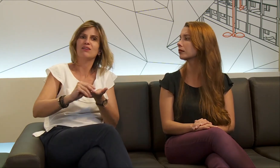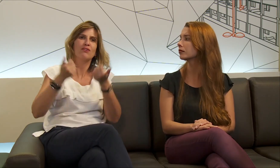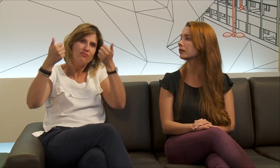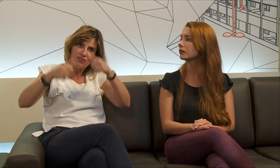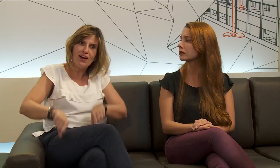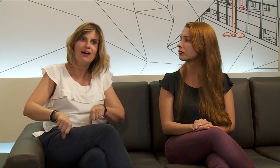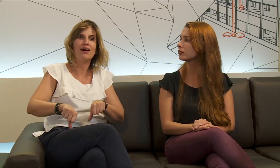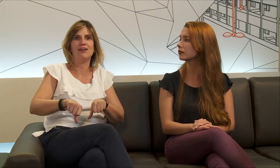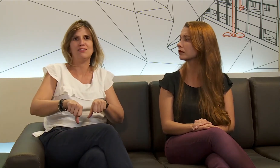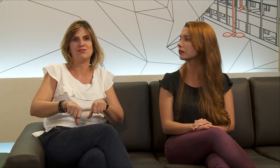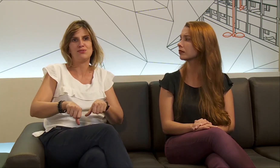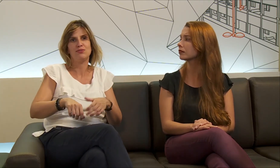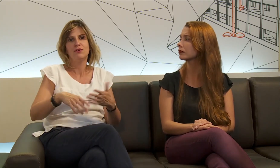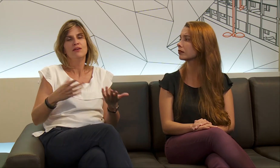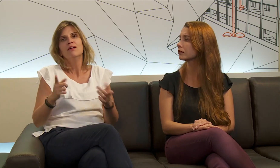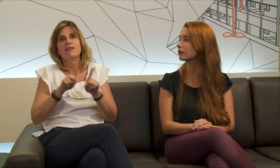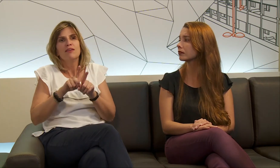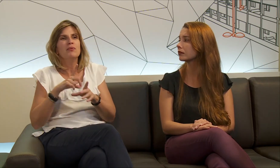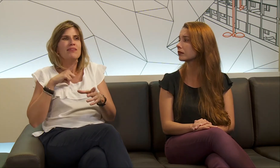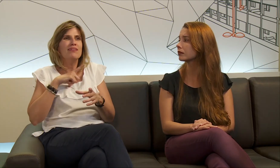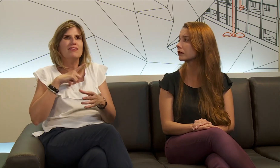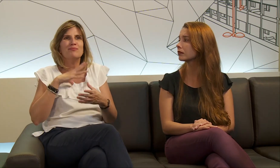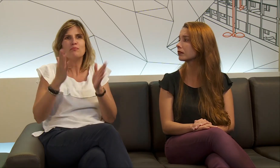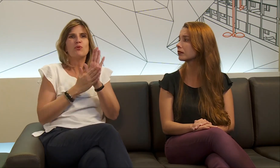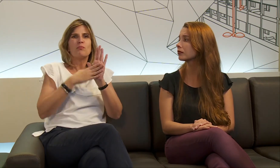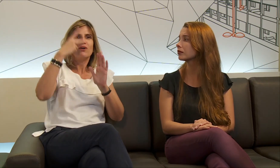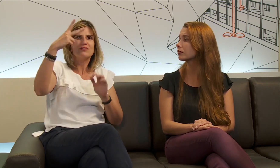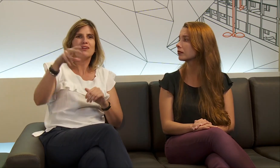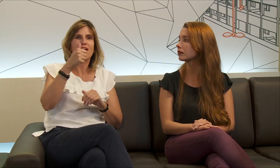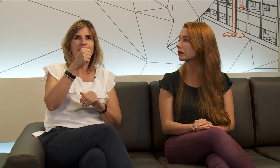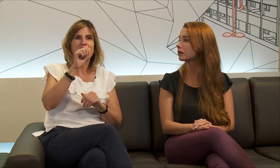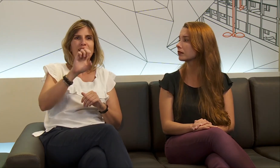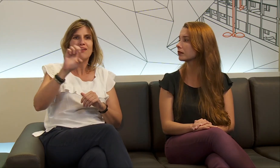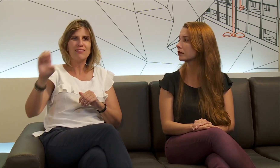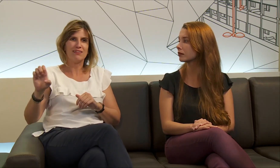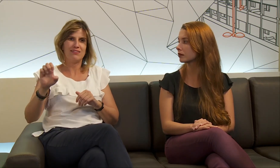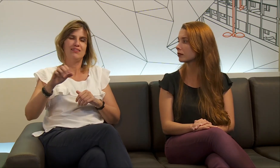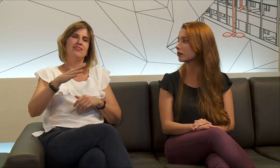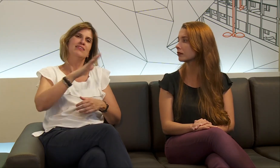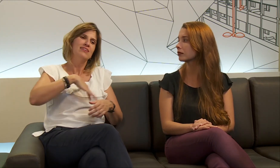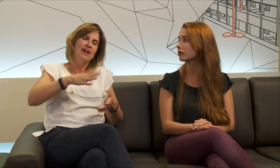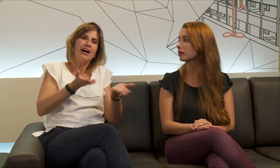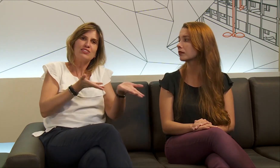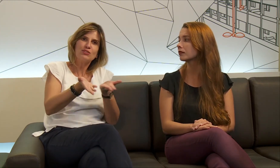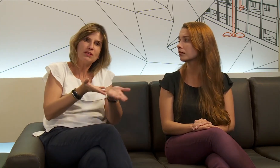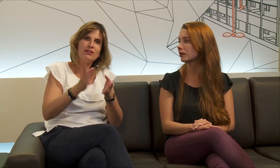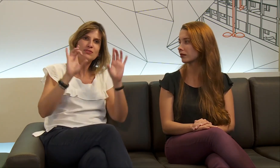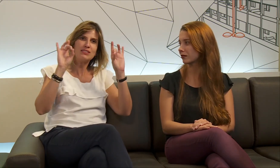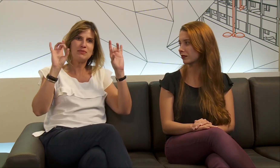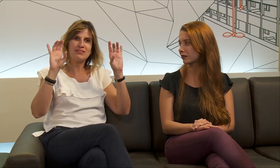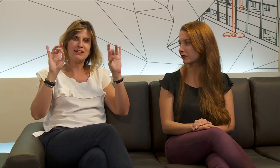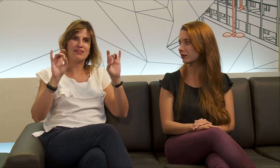que leva ao fracasso. Além disso, as propostas relacionadas ao AEE, que